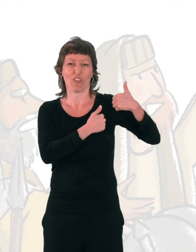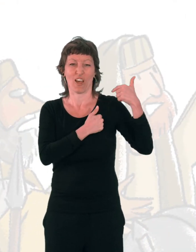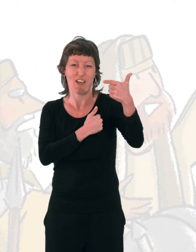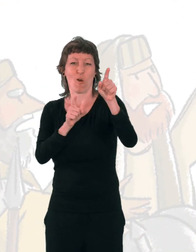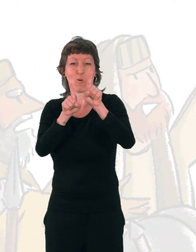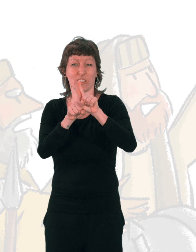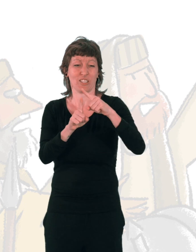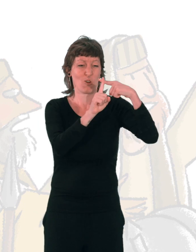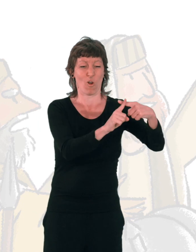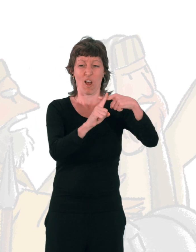croix à côté de Jésus,